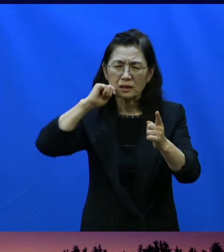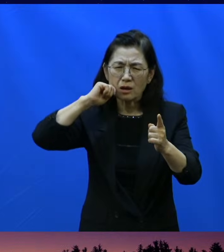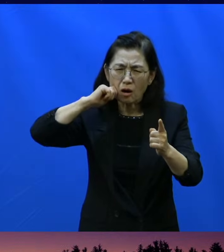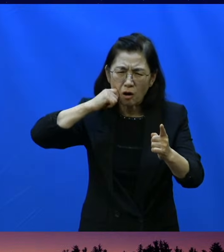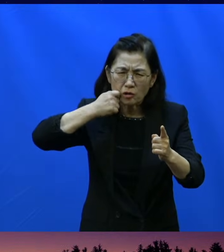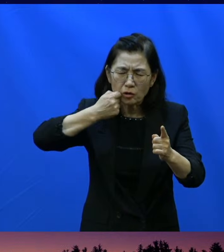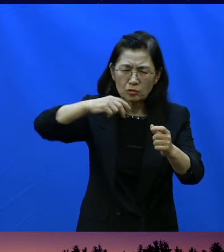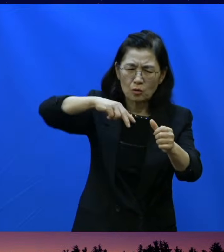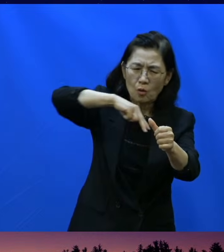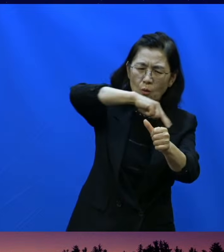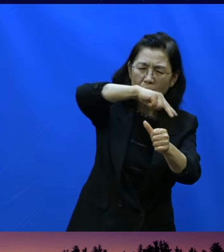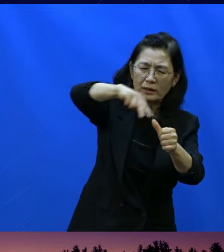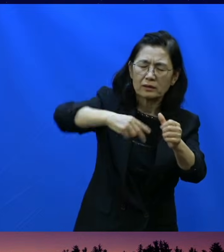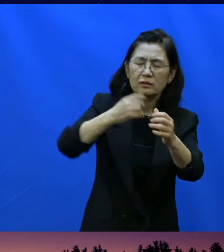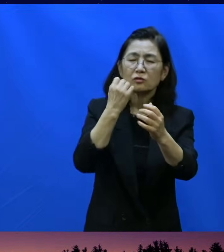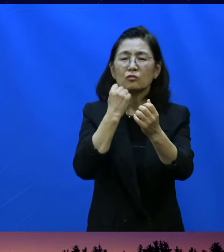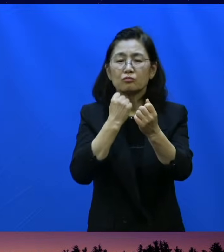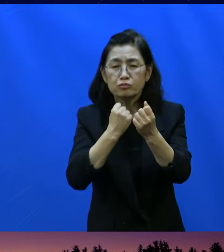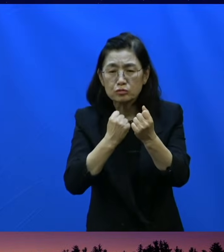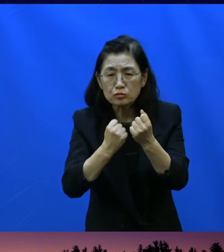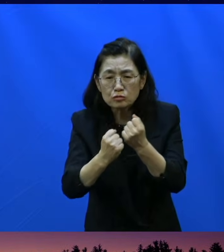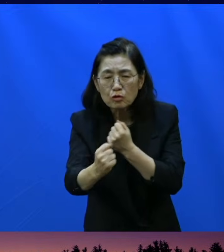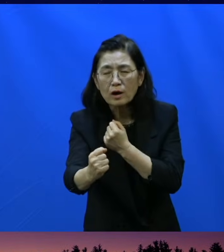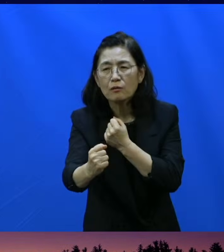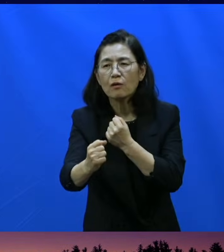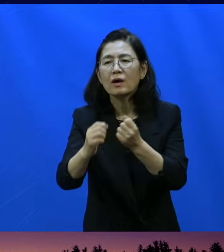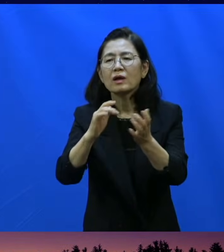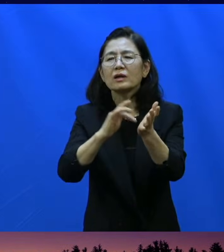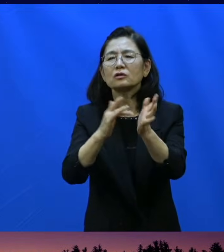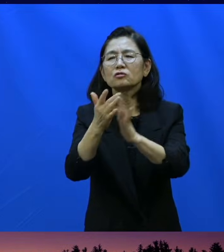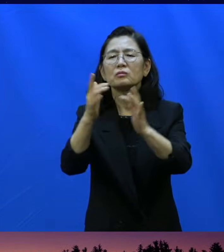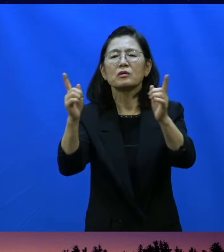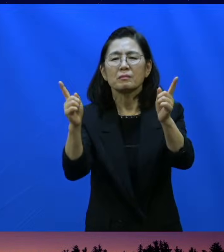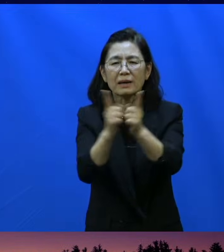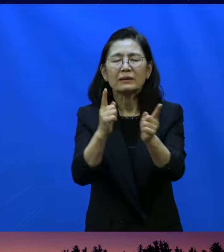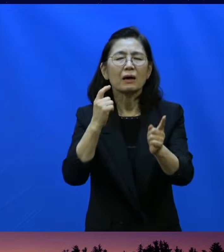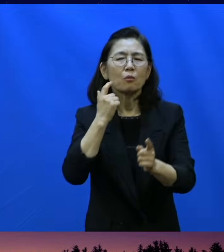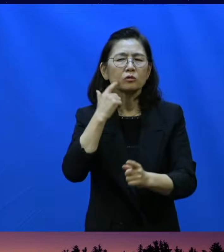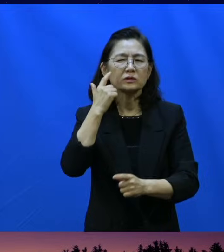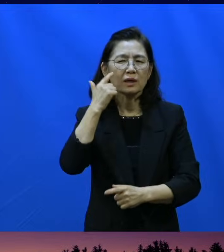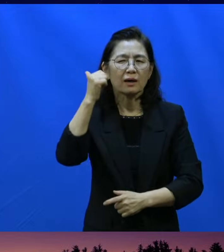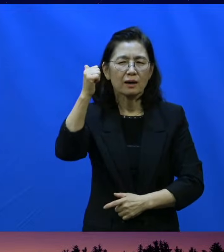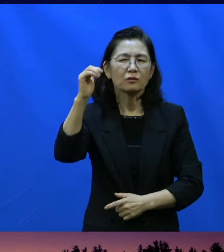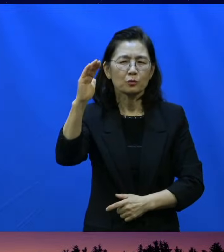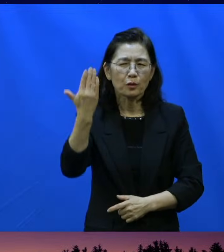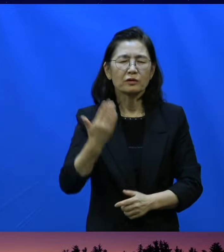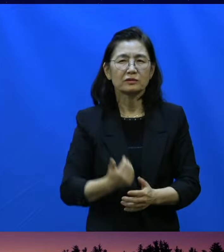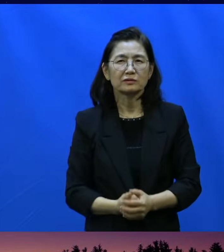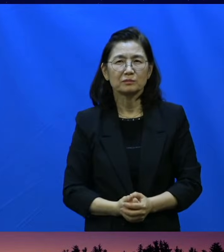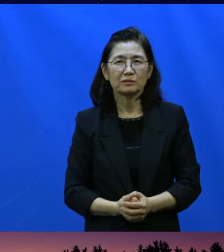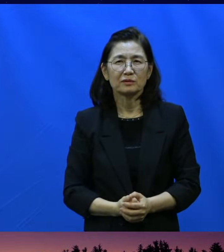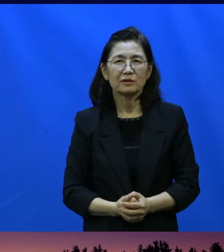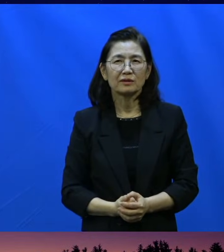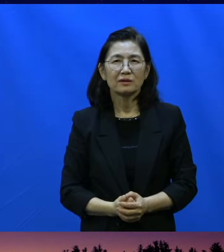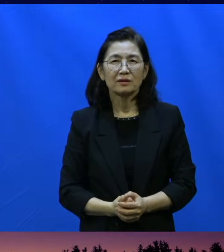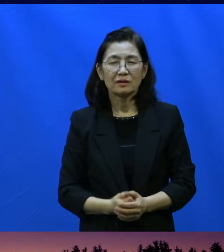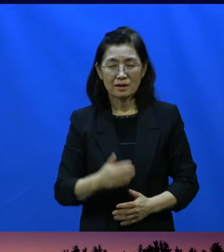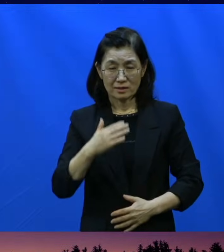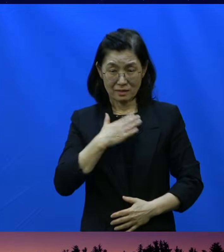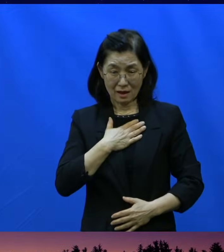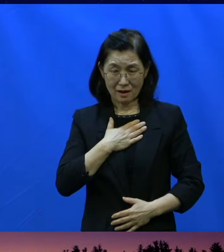만나게 하신 거예요. 그리고 목사가 되게 하고 수용동에 목사도 되고. 우리 여기 설교하고 있는 게 기적이